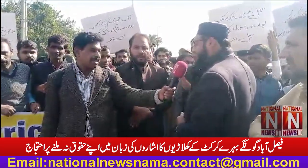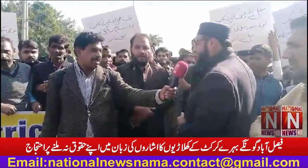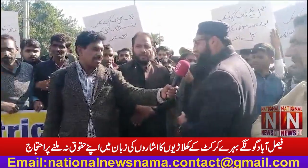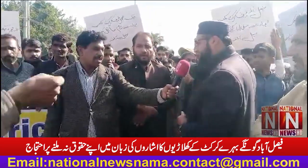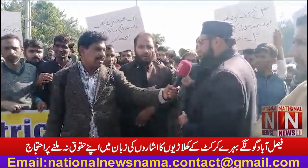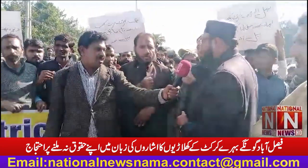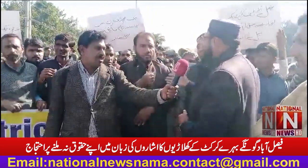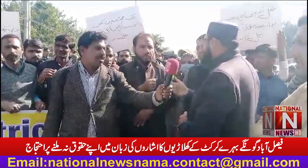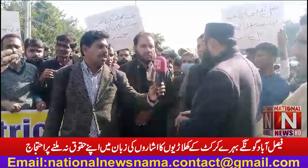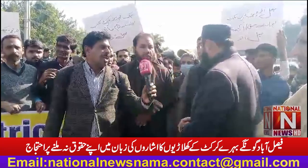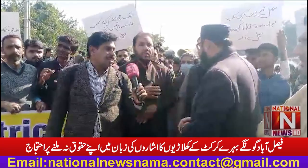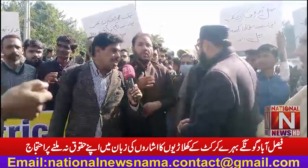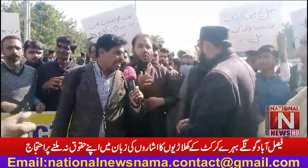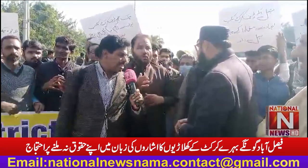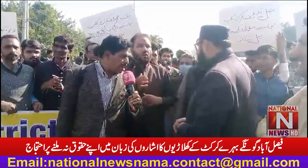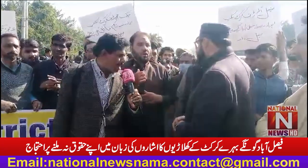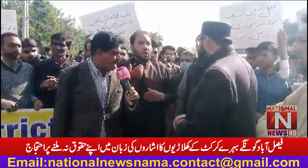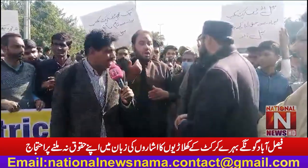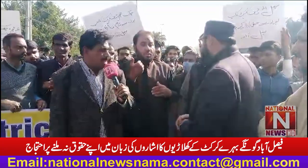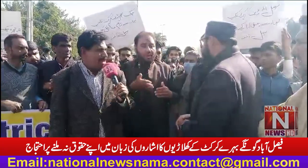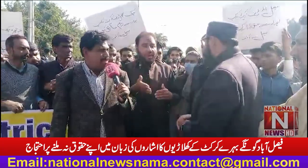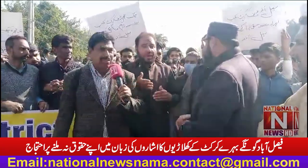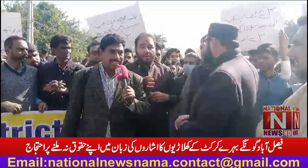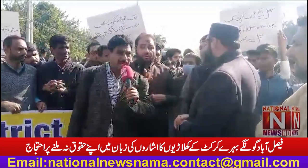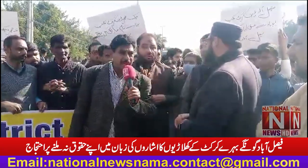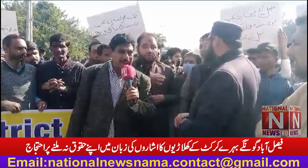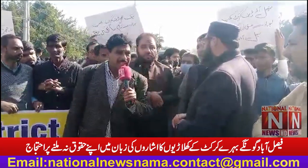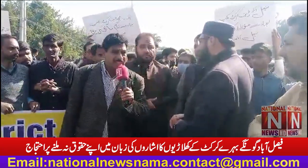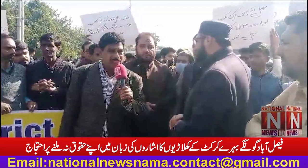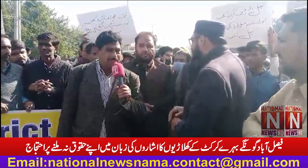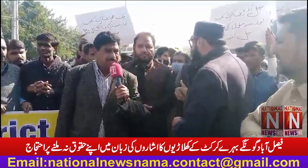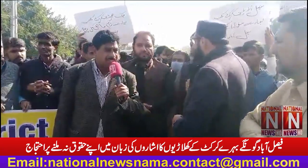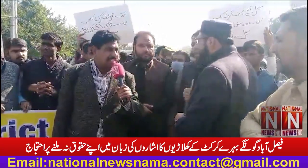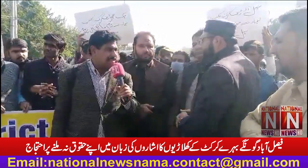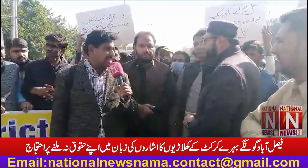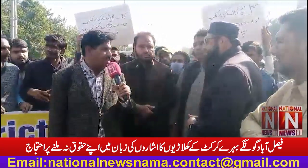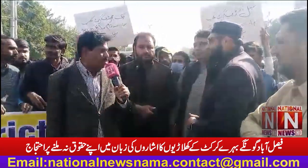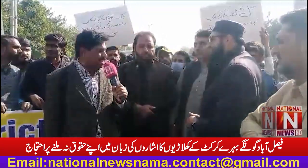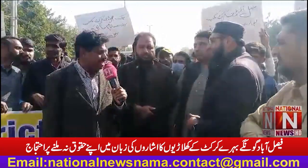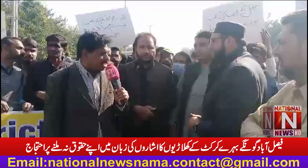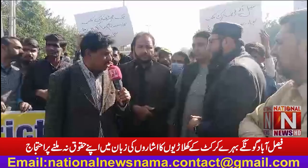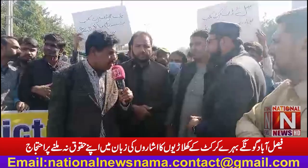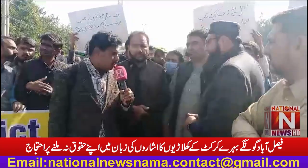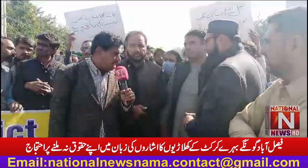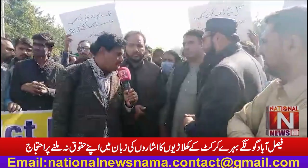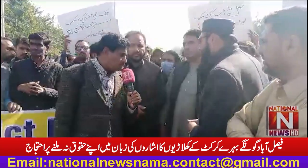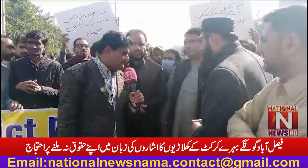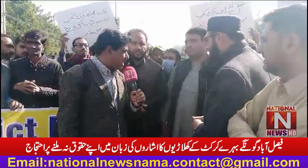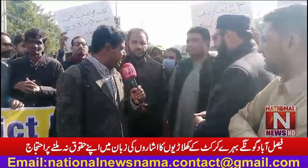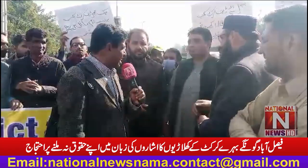दो जोत हैं, भी हम सब्सक्राइब को जूद है, उसे गाने के